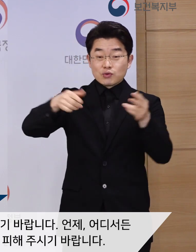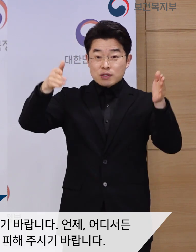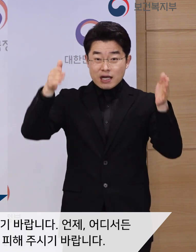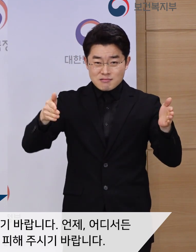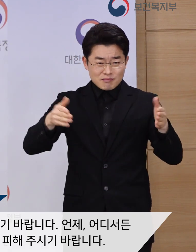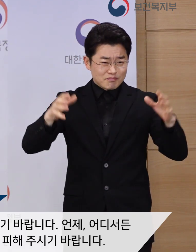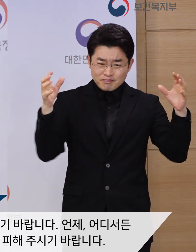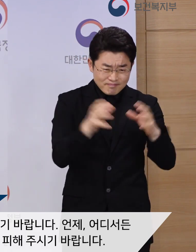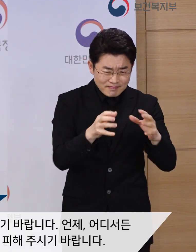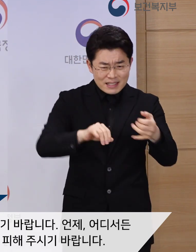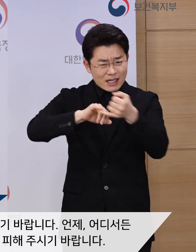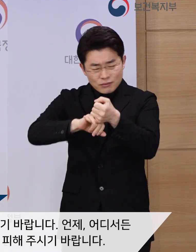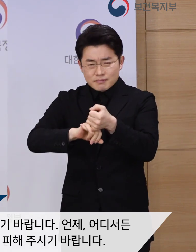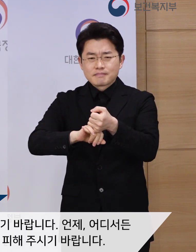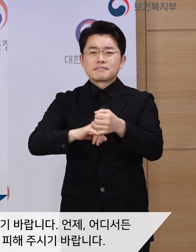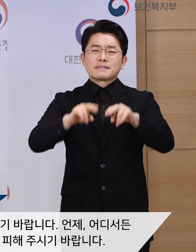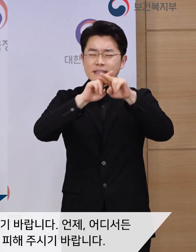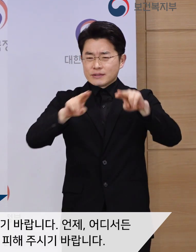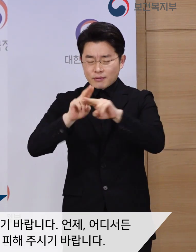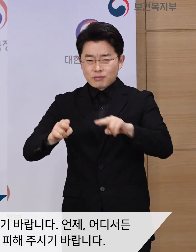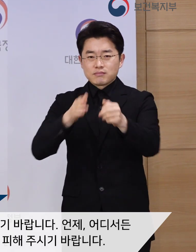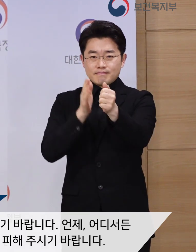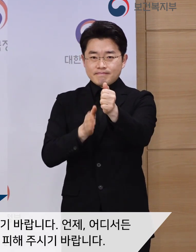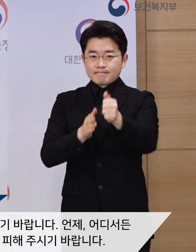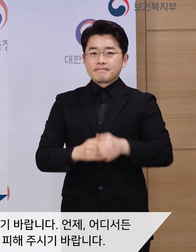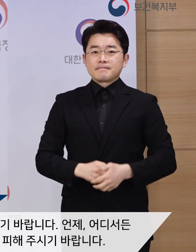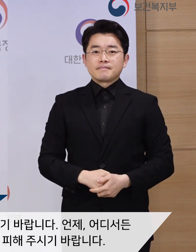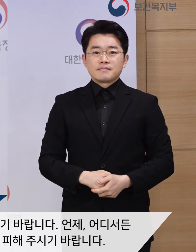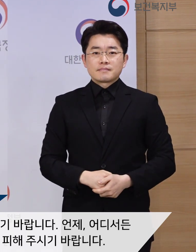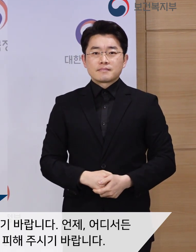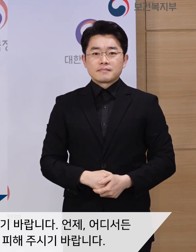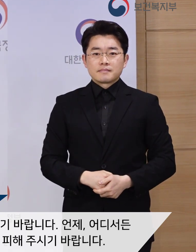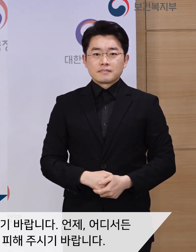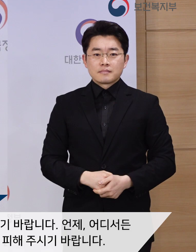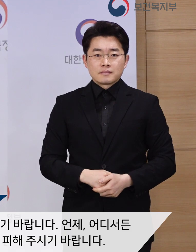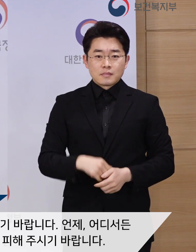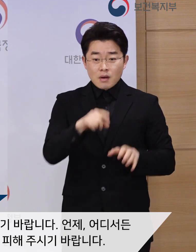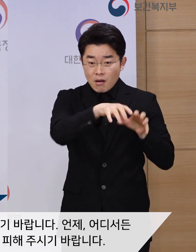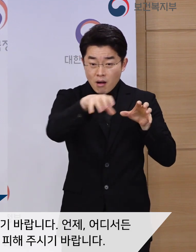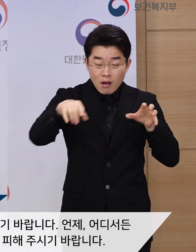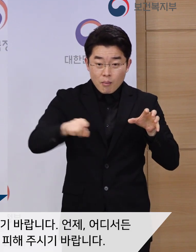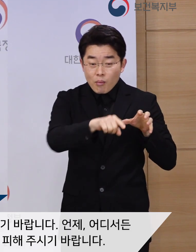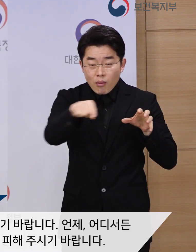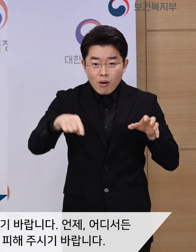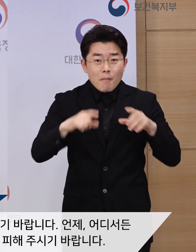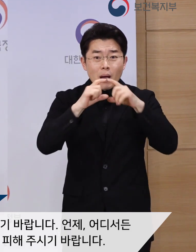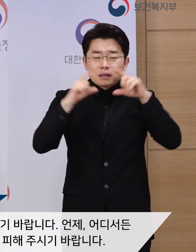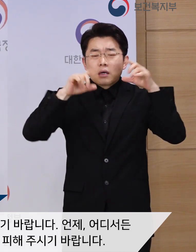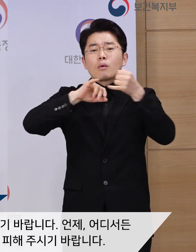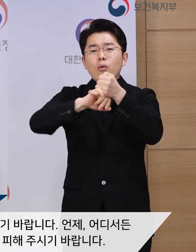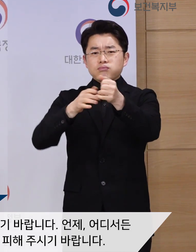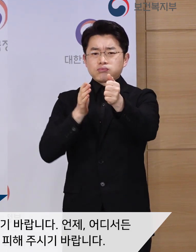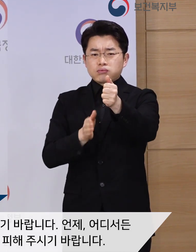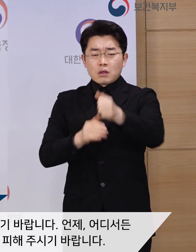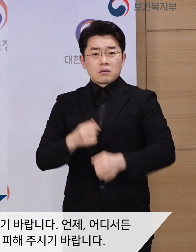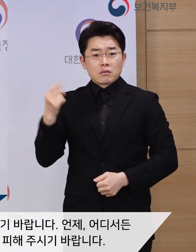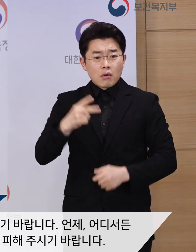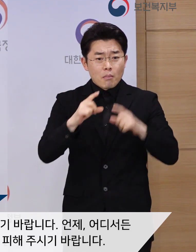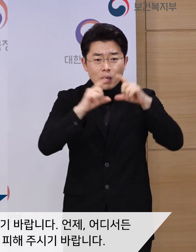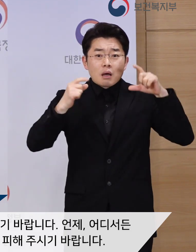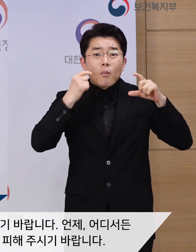앞으로 2주간 어떤 모임과 약속도 하지 말아주시기 바랍니다. 언제 어디서든 항상 마스크를